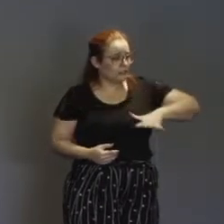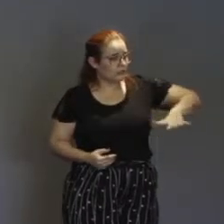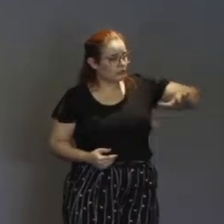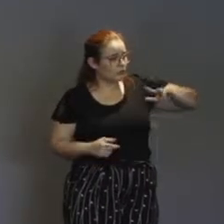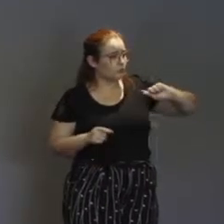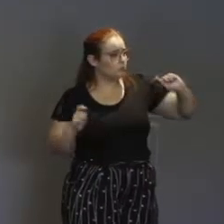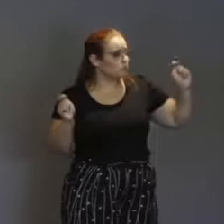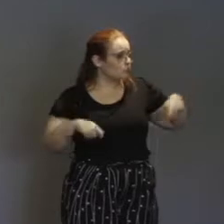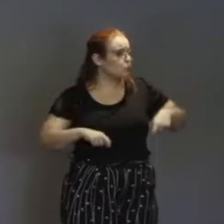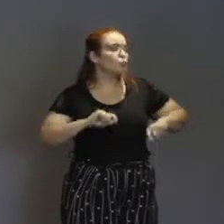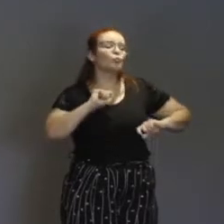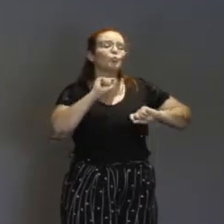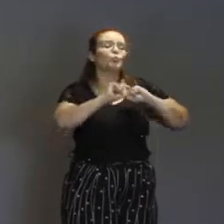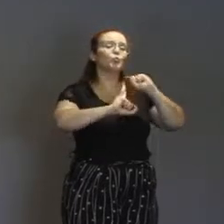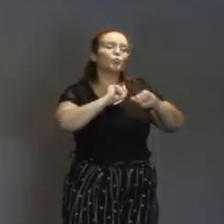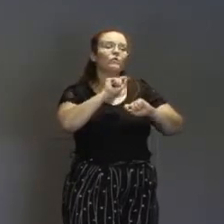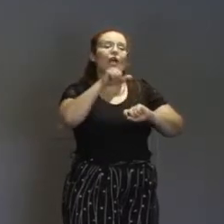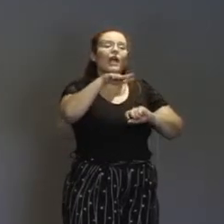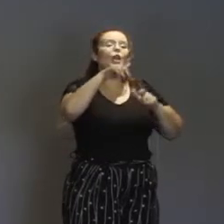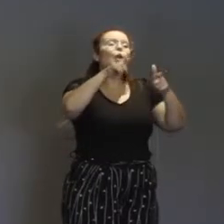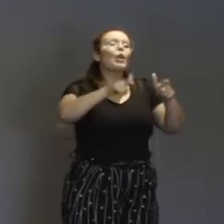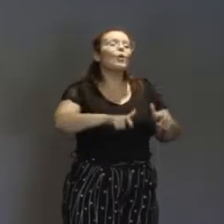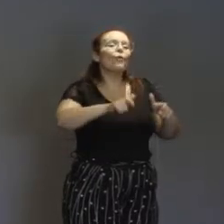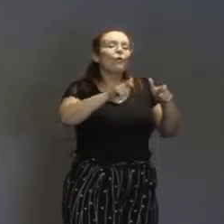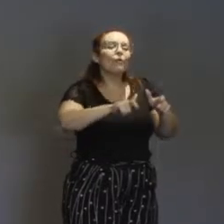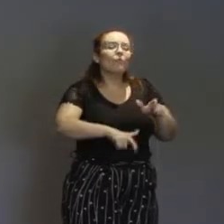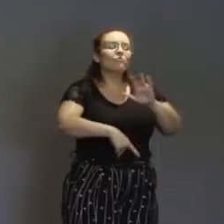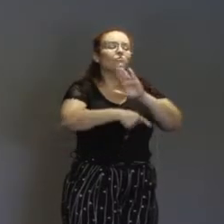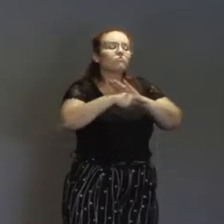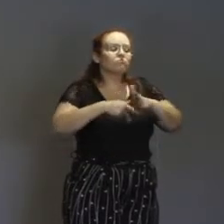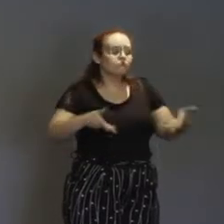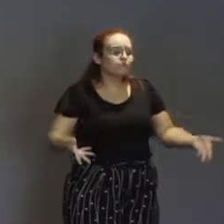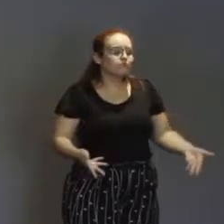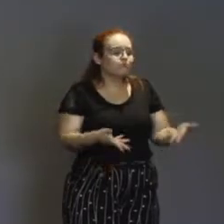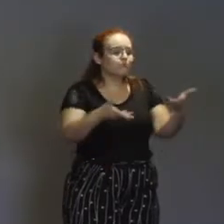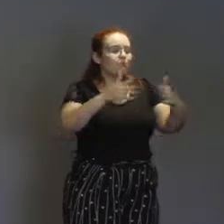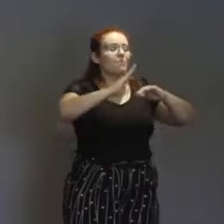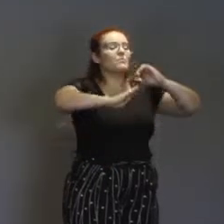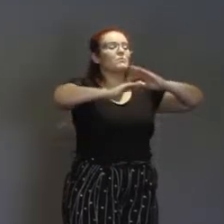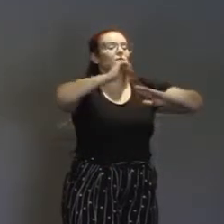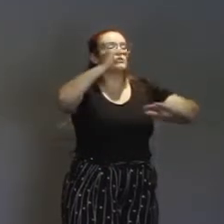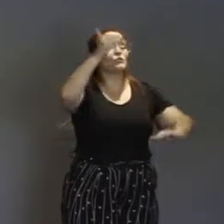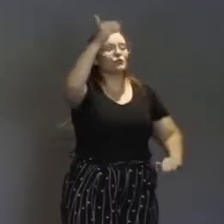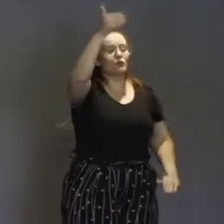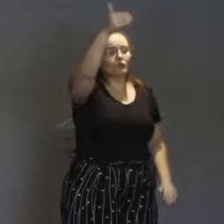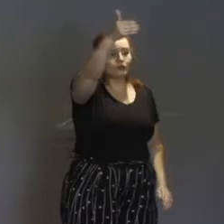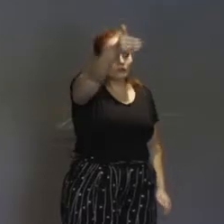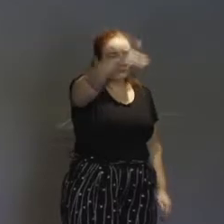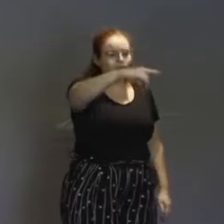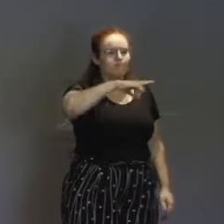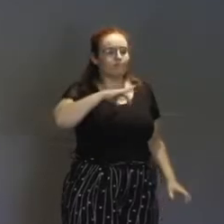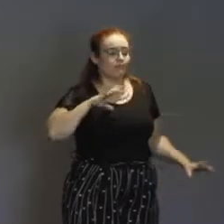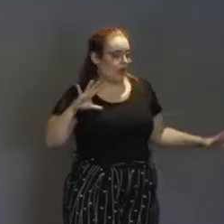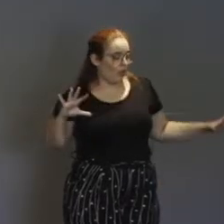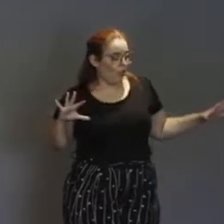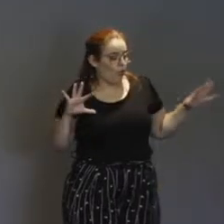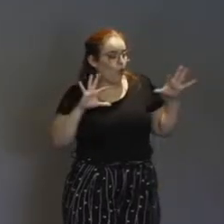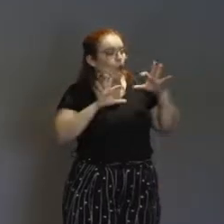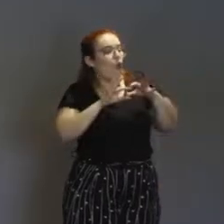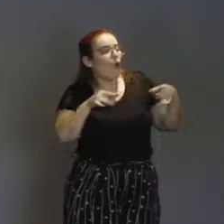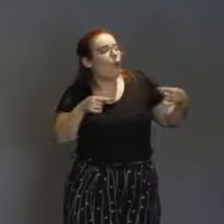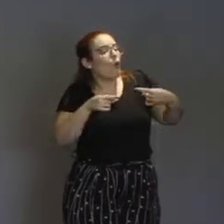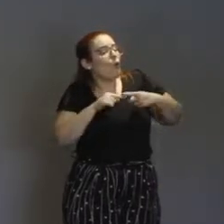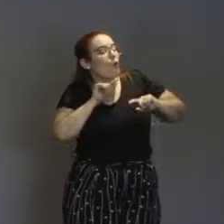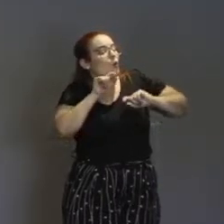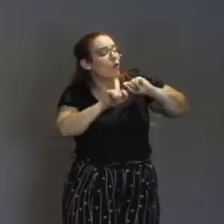ser grandes plataformas de estímulo às habilidades do futuro. E isso tem um link muito grande com a